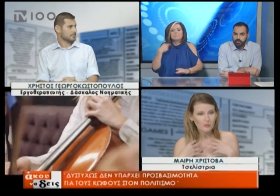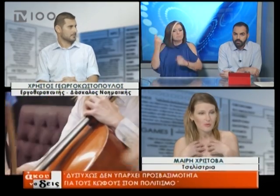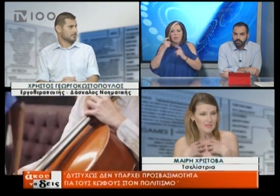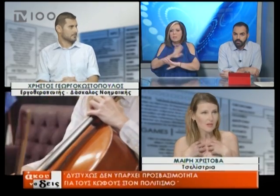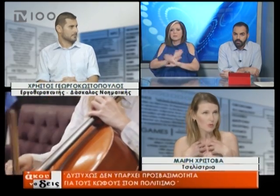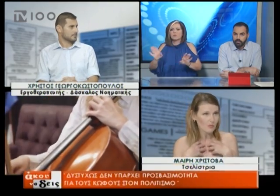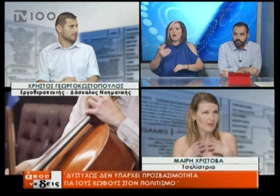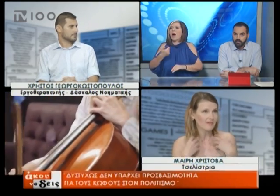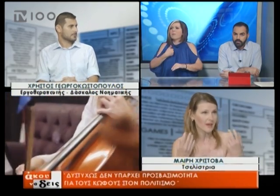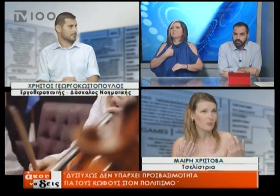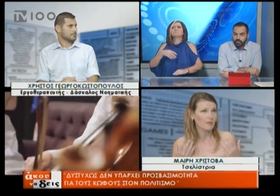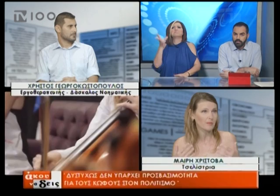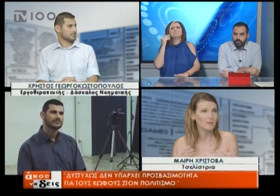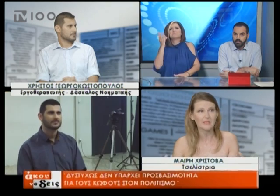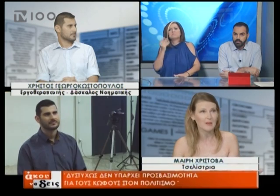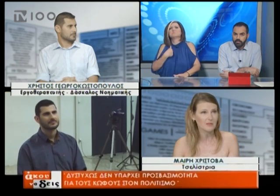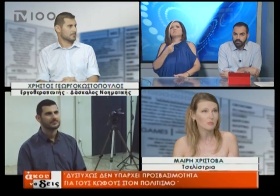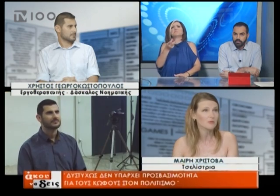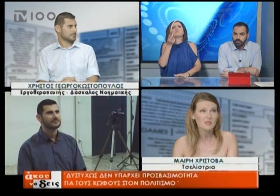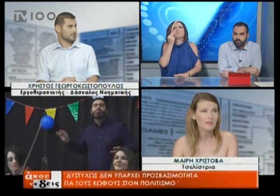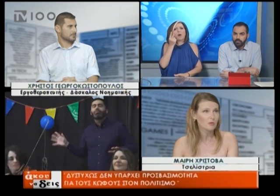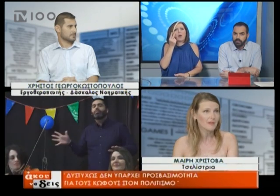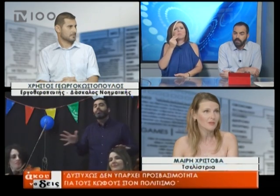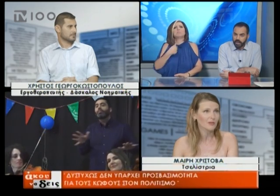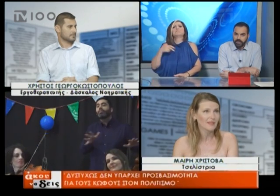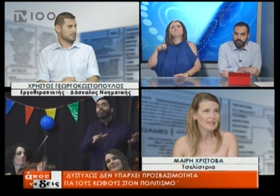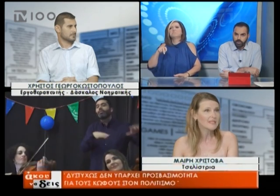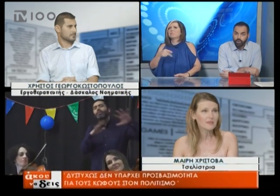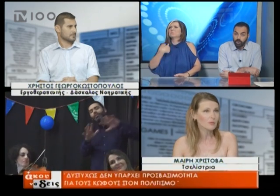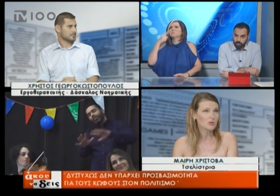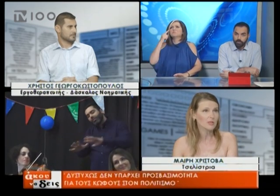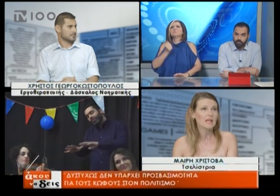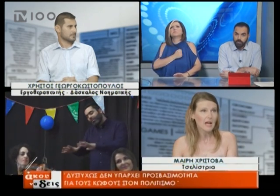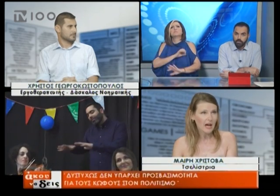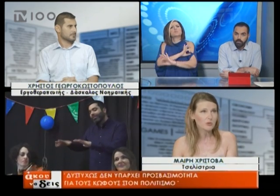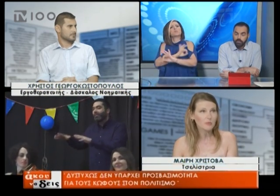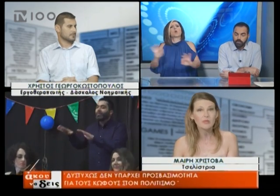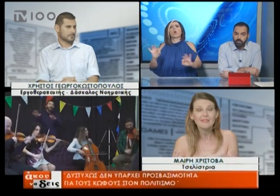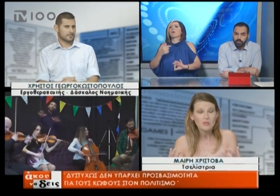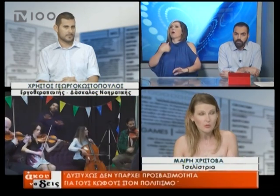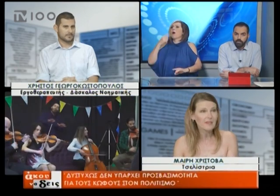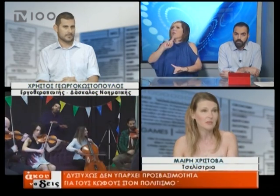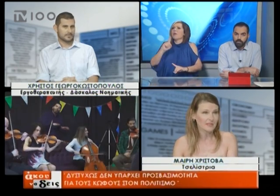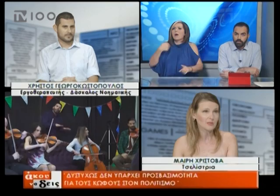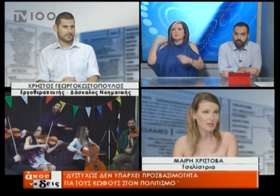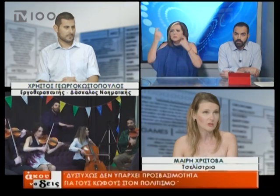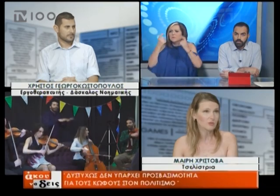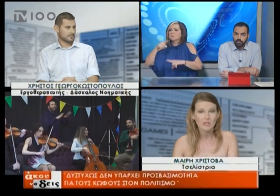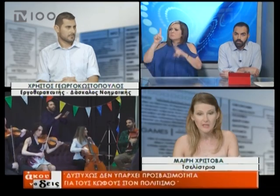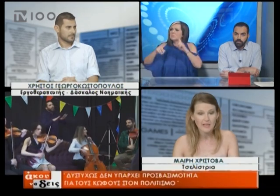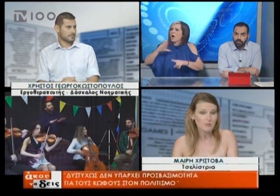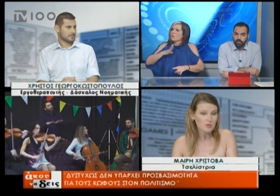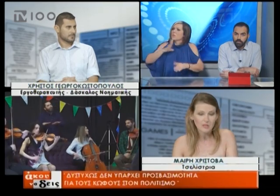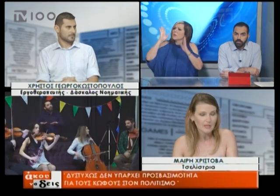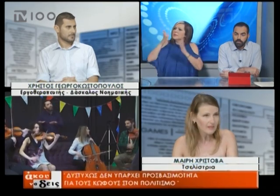αυτό που εμείς ακούμε, βλέπουμε, περπατάμε, το παίρνουμε σαν δεδομένο. Έτσι, δεν σκεφτόμαστε ότι άνθρωποι μπορεί να δυσκολεύονται για να το κάνουν αυτό ή